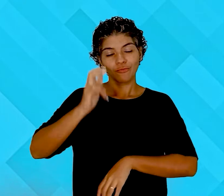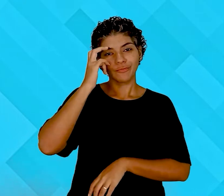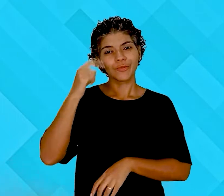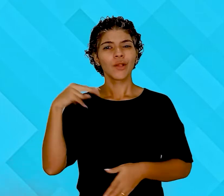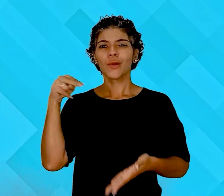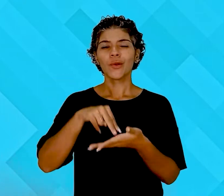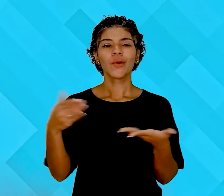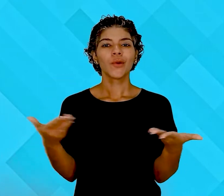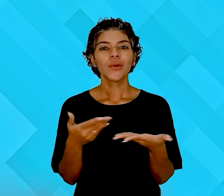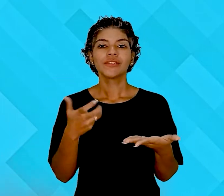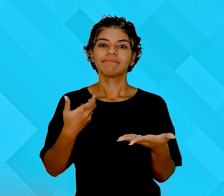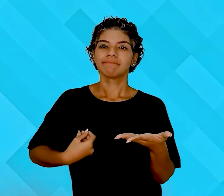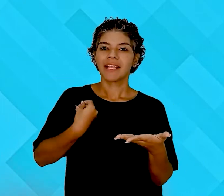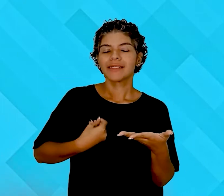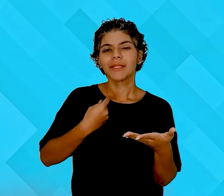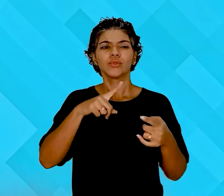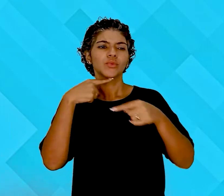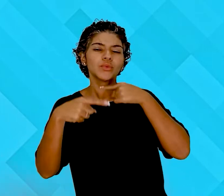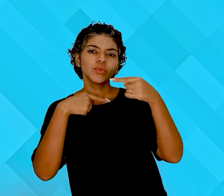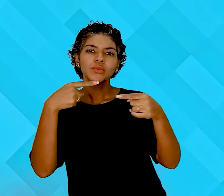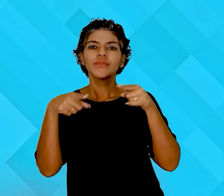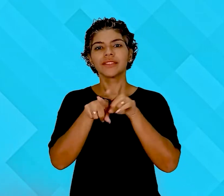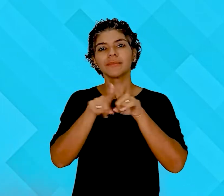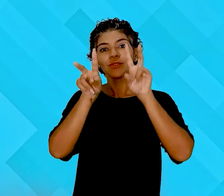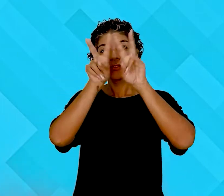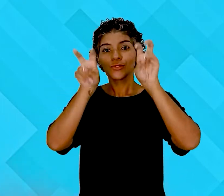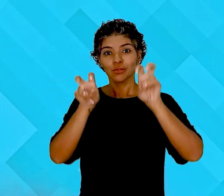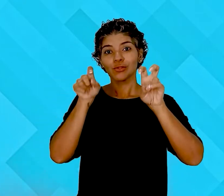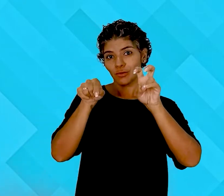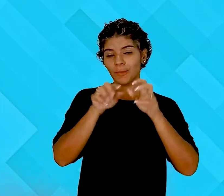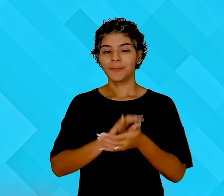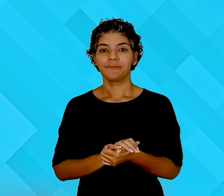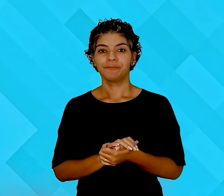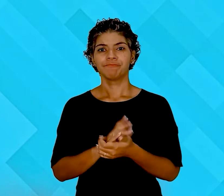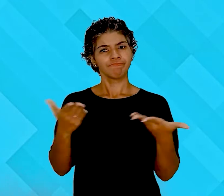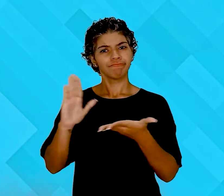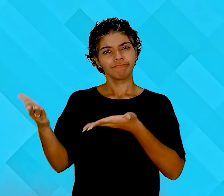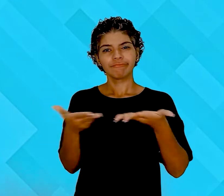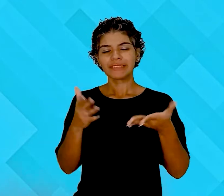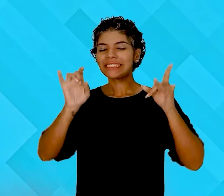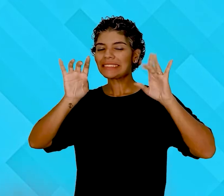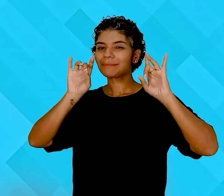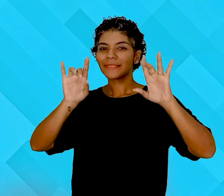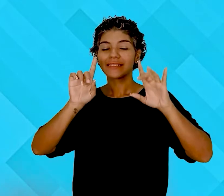dúvidas que eu tenho sobre o assunto que é tão importante para a nossa profissão, com a nossa convidada super especial, Paula